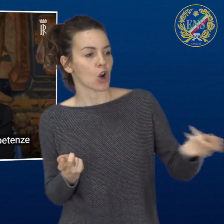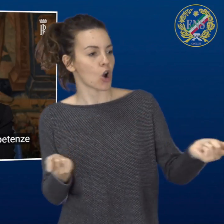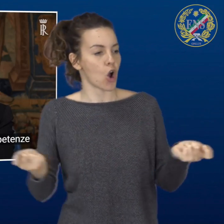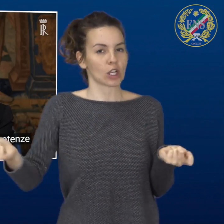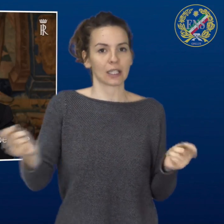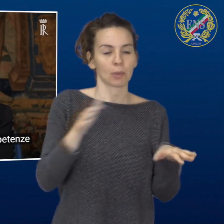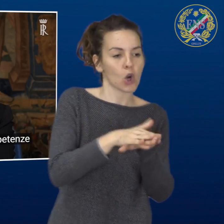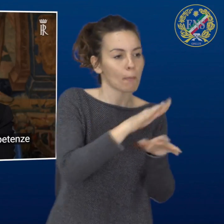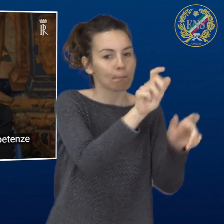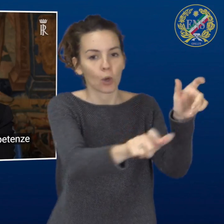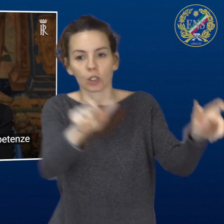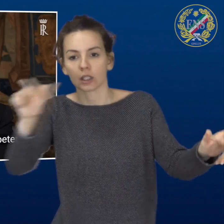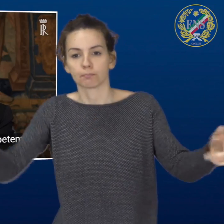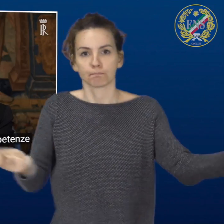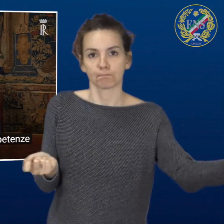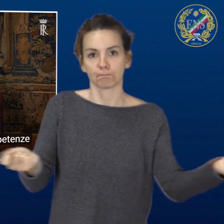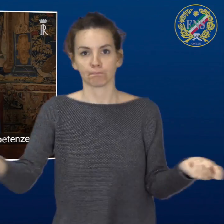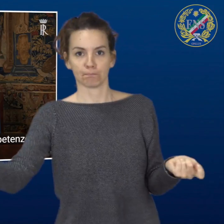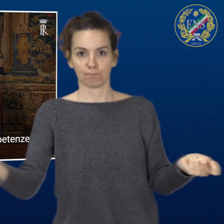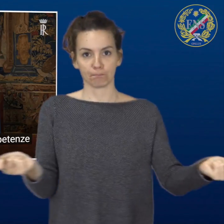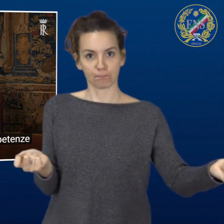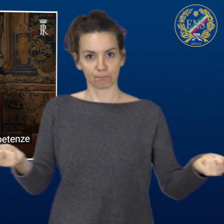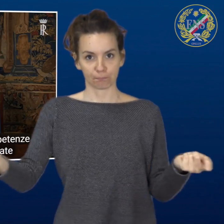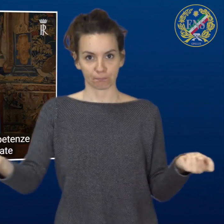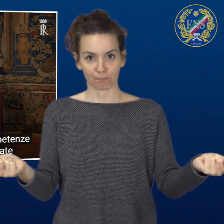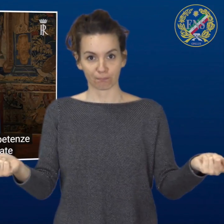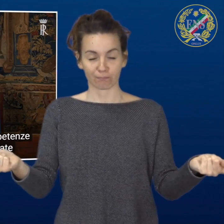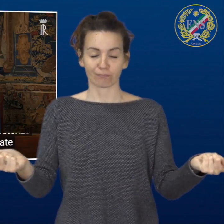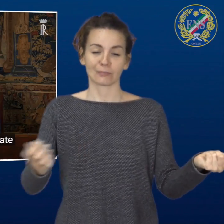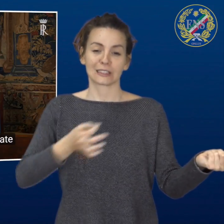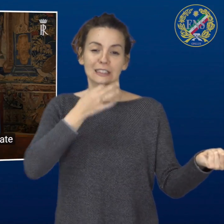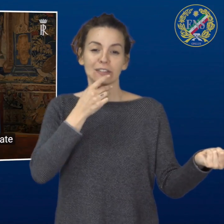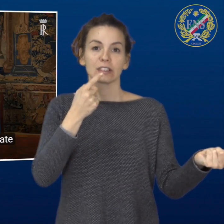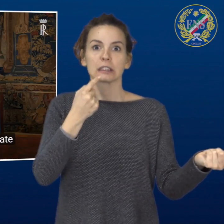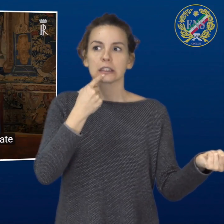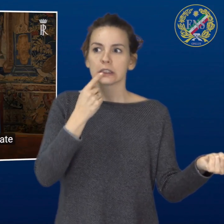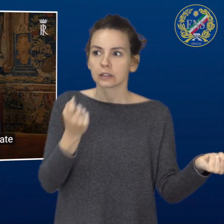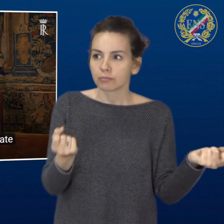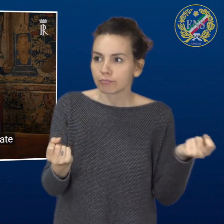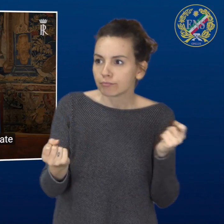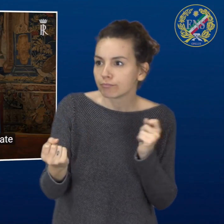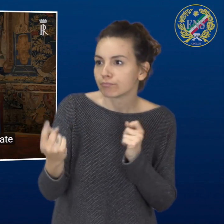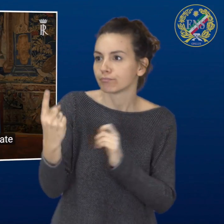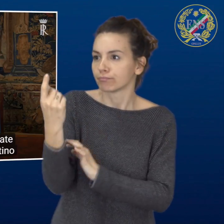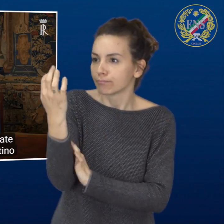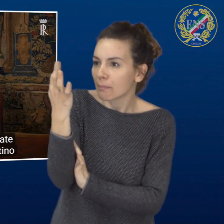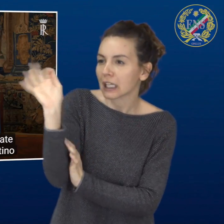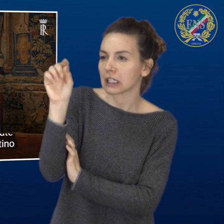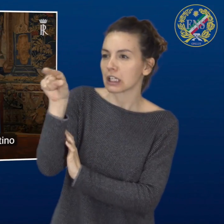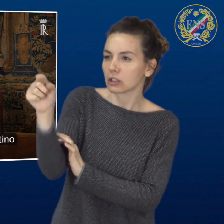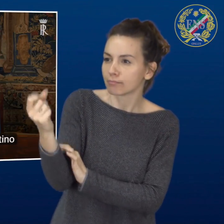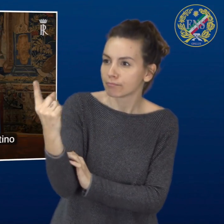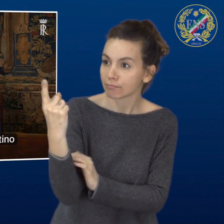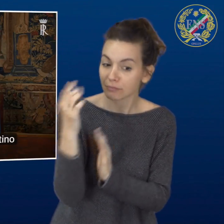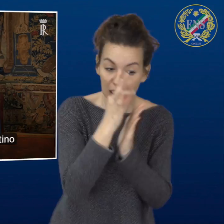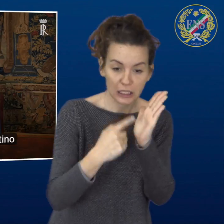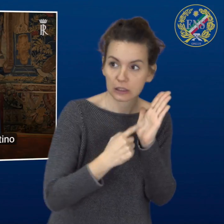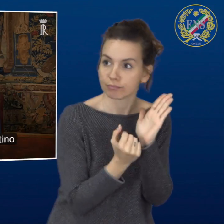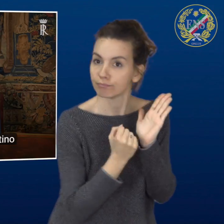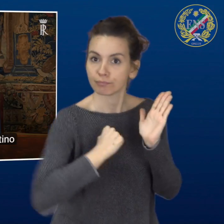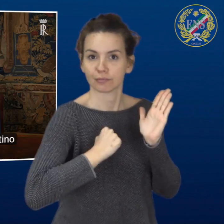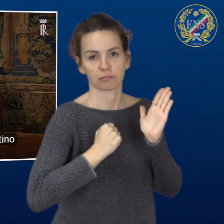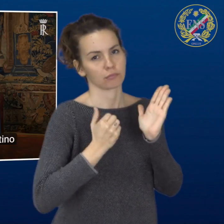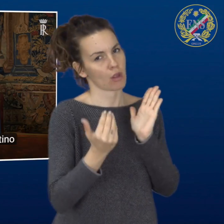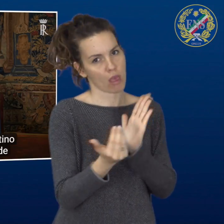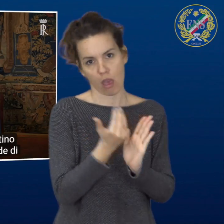competenze e responsabilità. Vanno quindi evitate iniziative particolari che si discostino dalle indicazioni